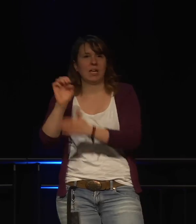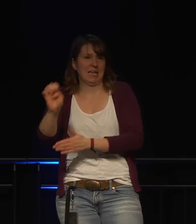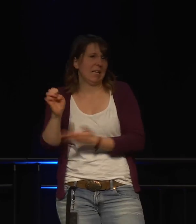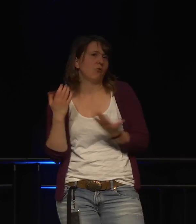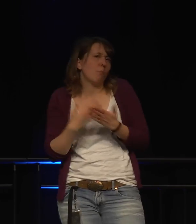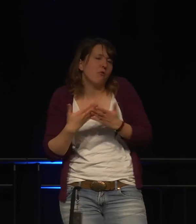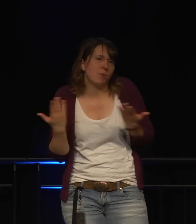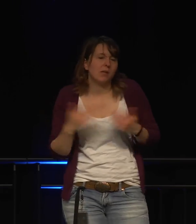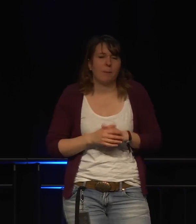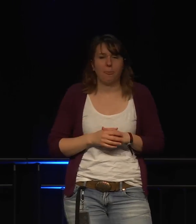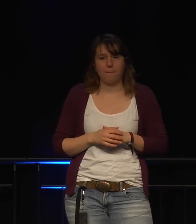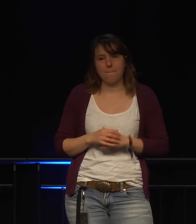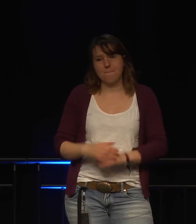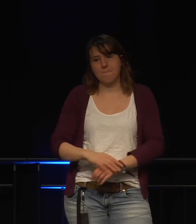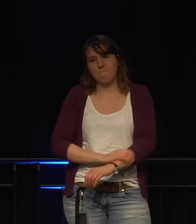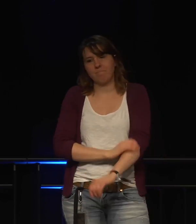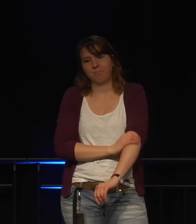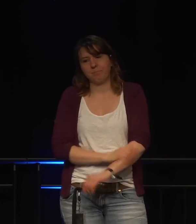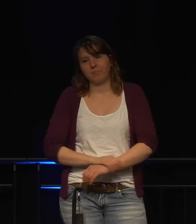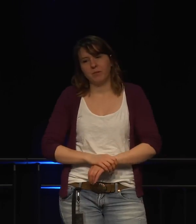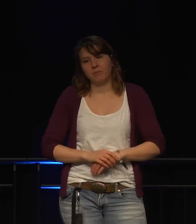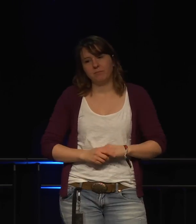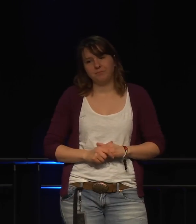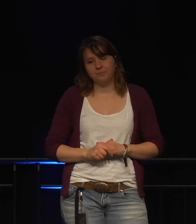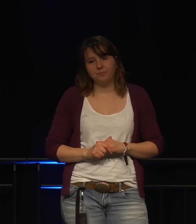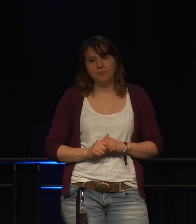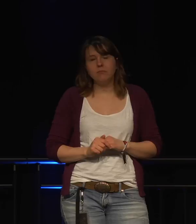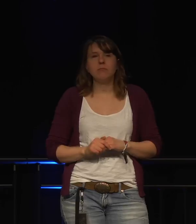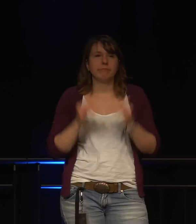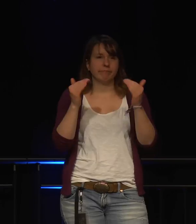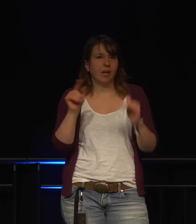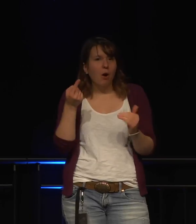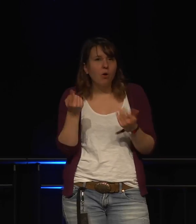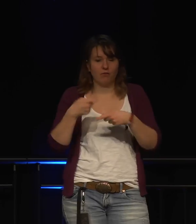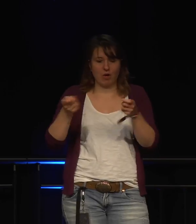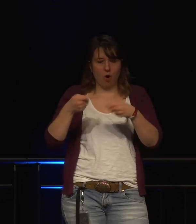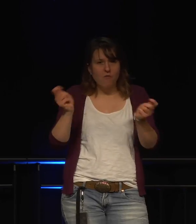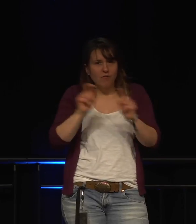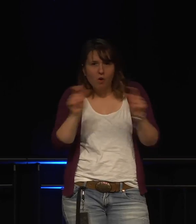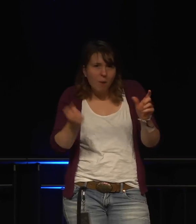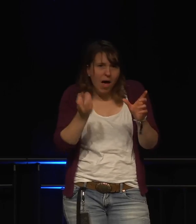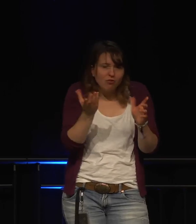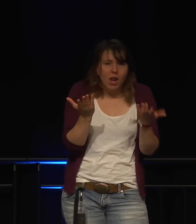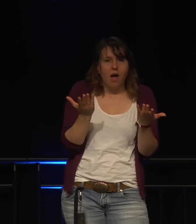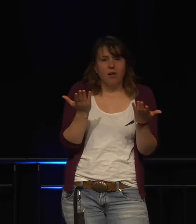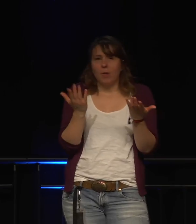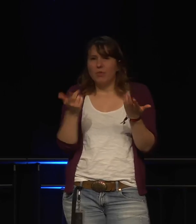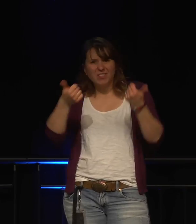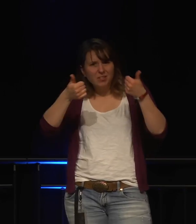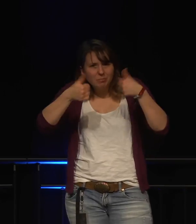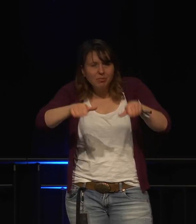También es importante forzar a los proveedores para cerrar los huecos de seguridad en vez de